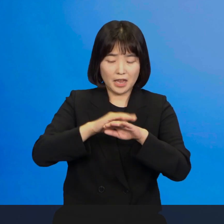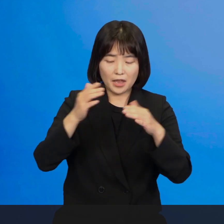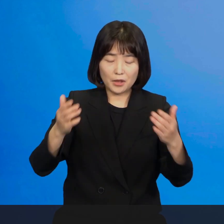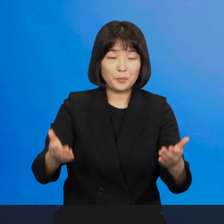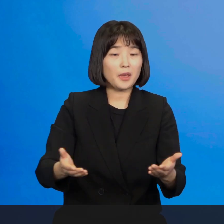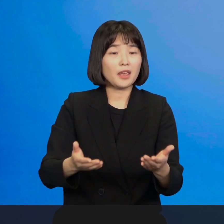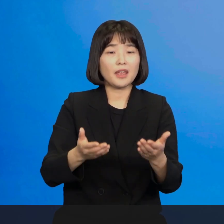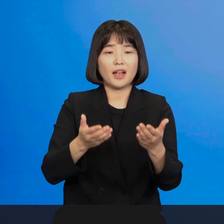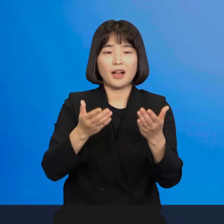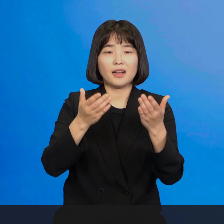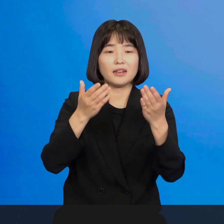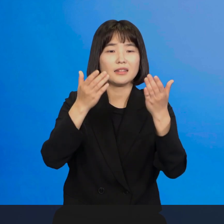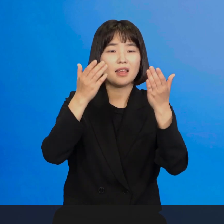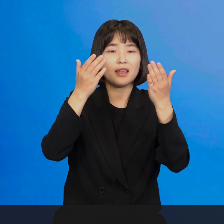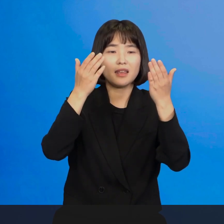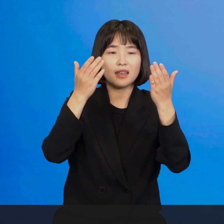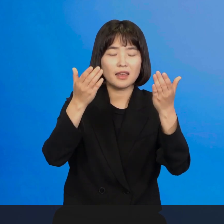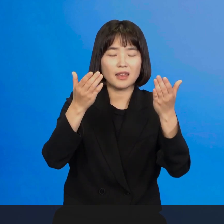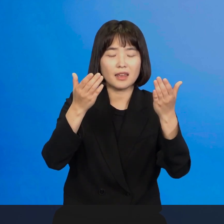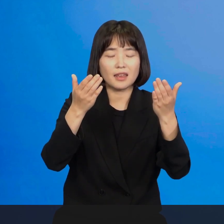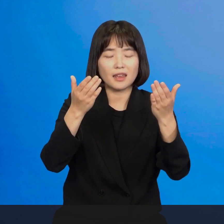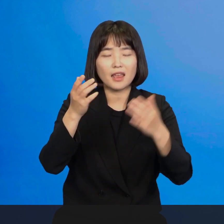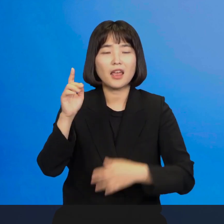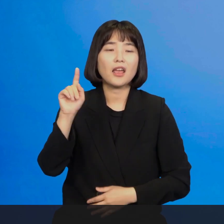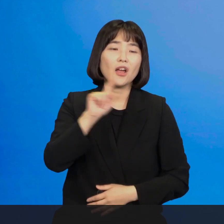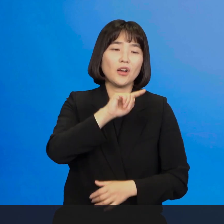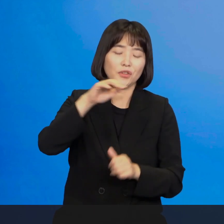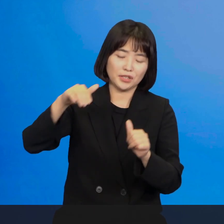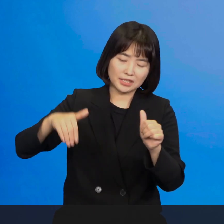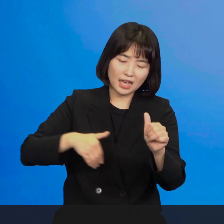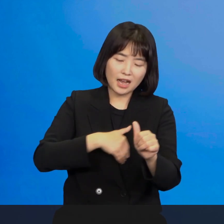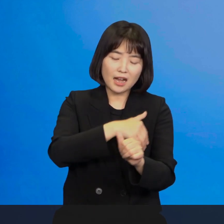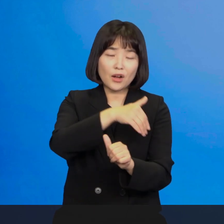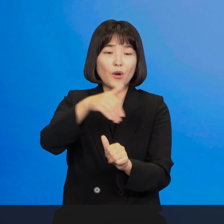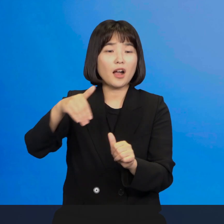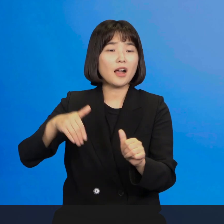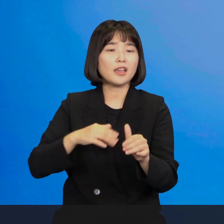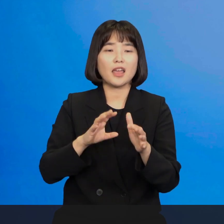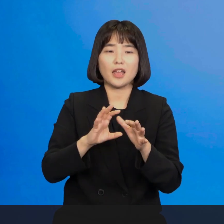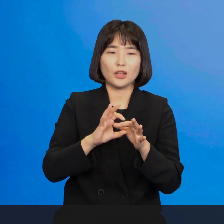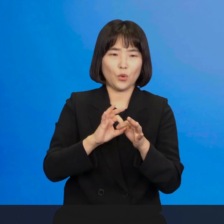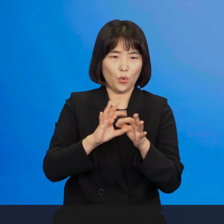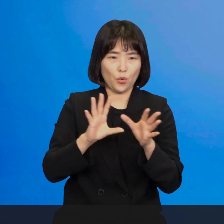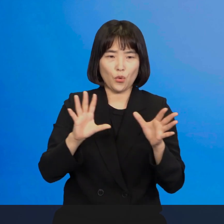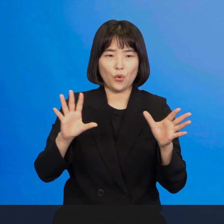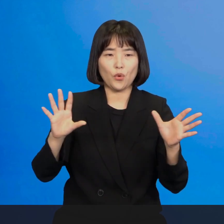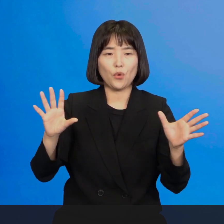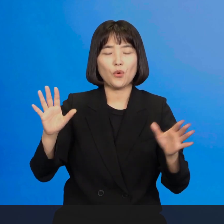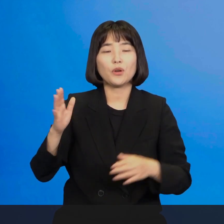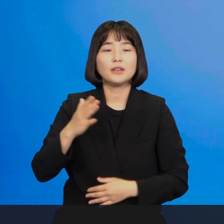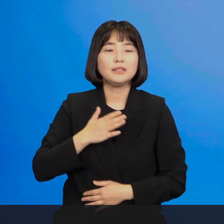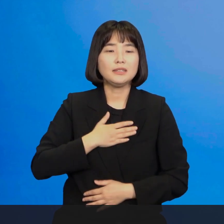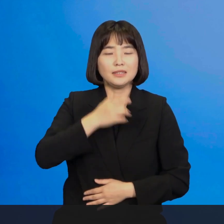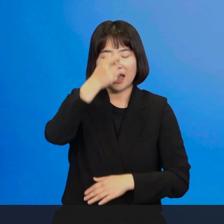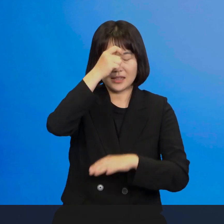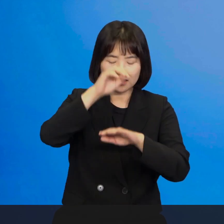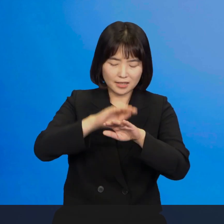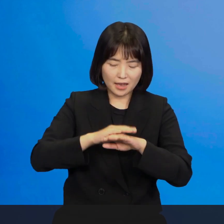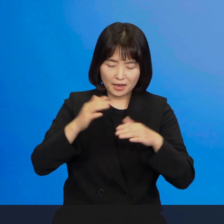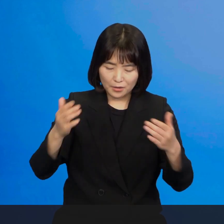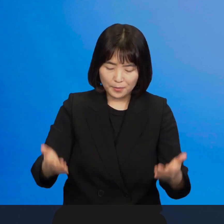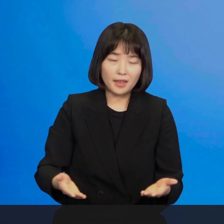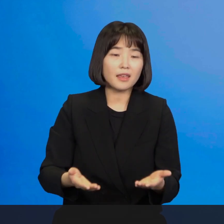나는 예배하네. 어떤 상황에도